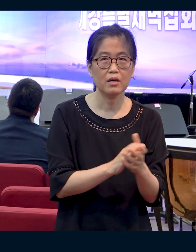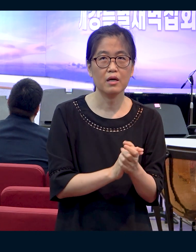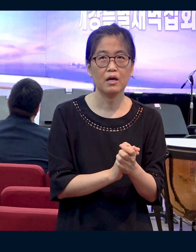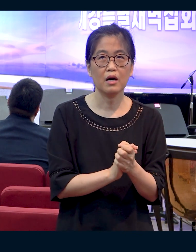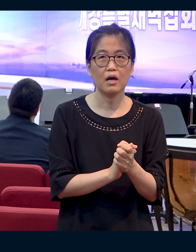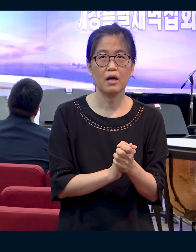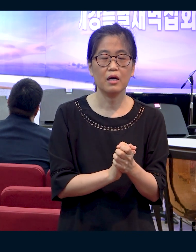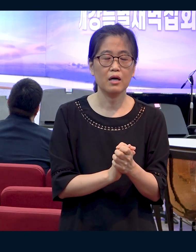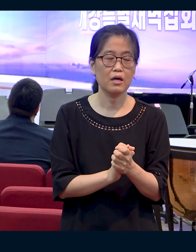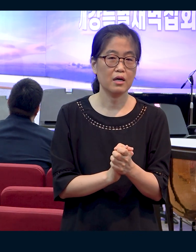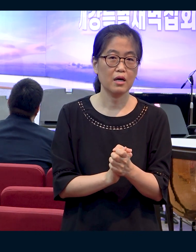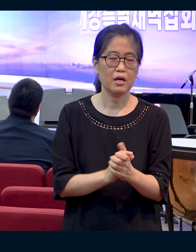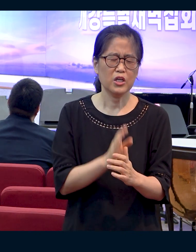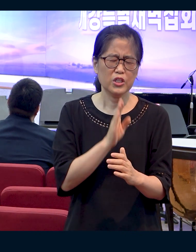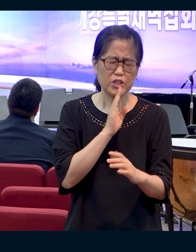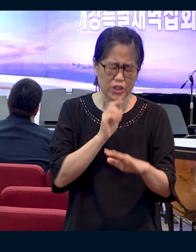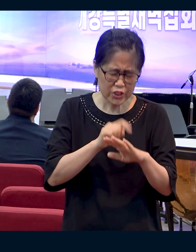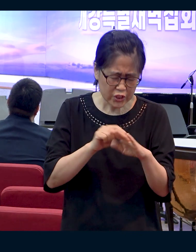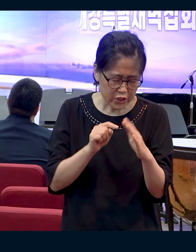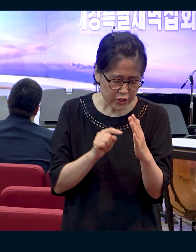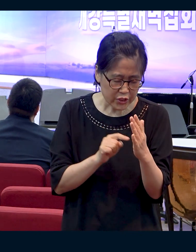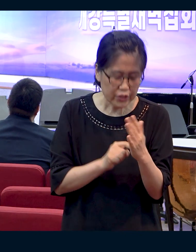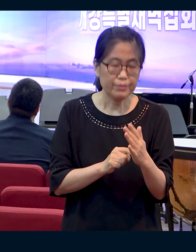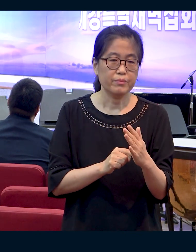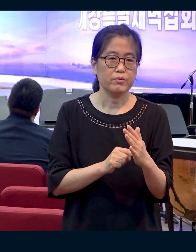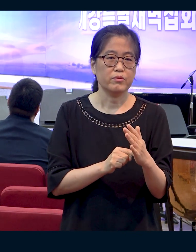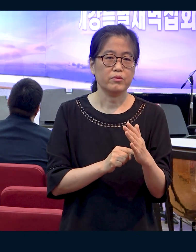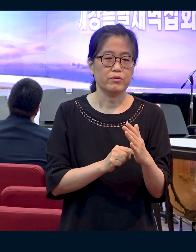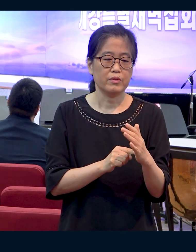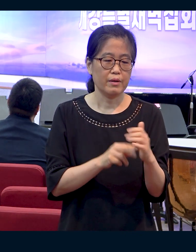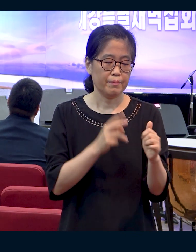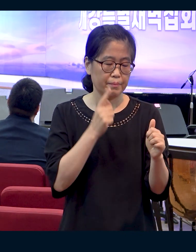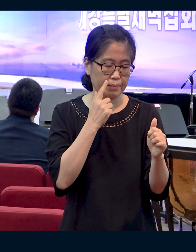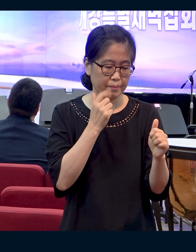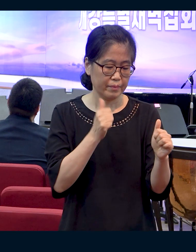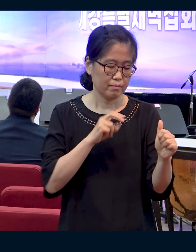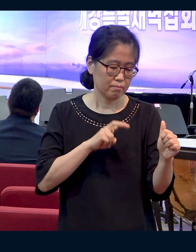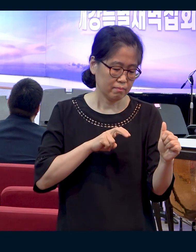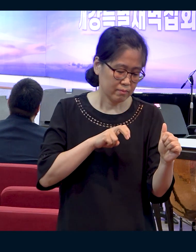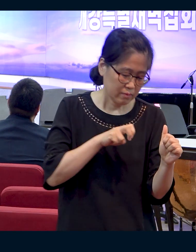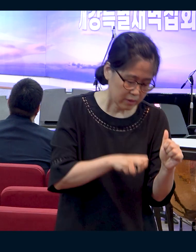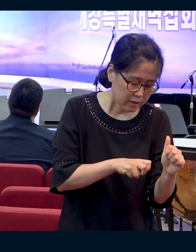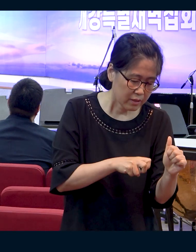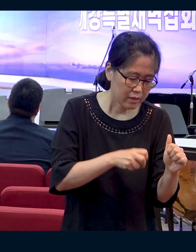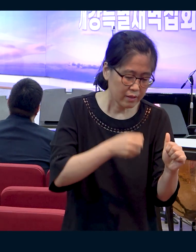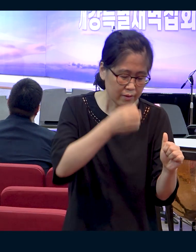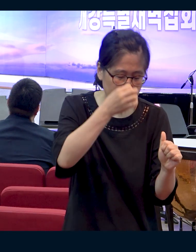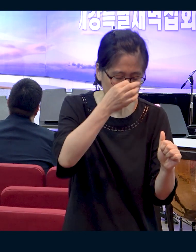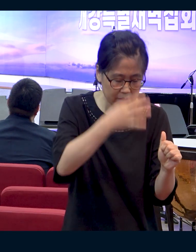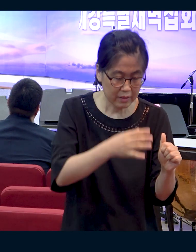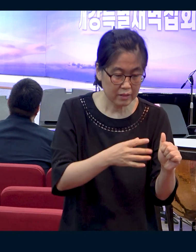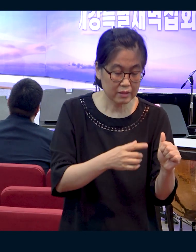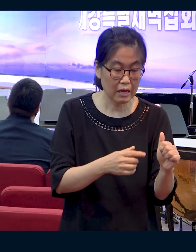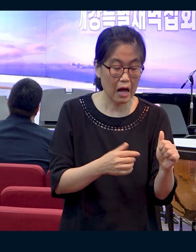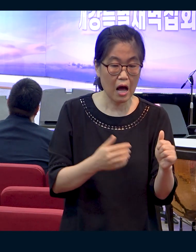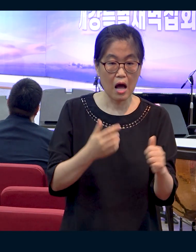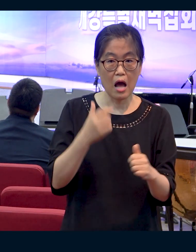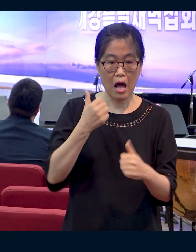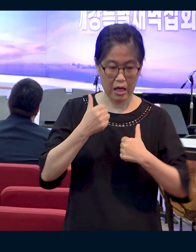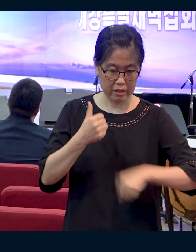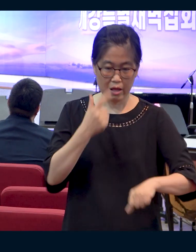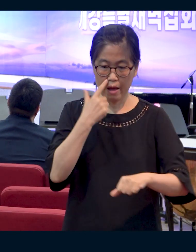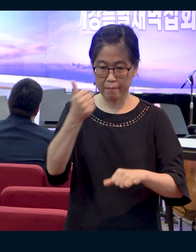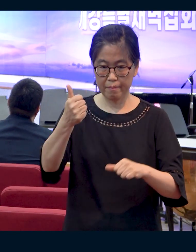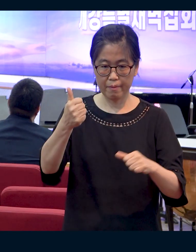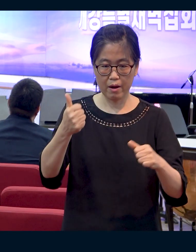그게 진짜로 진심으로 나온 거예요. 그래서 아들도 그 아버지 부둥켜 안고, 아버지도 아들